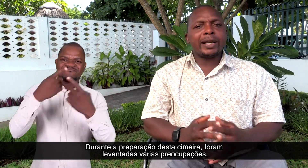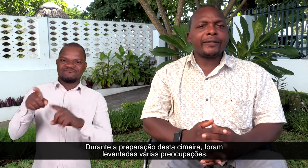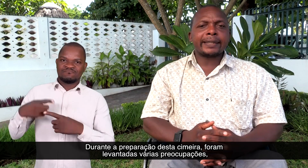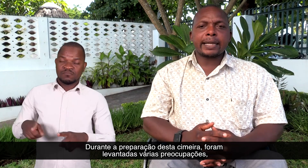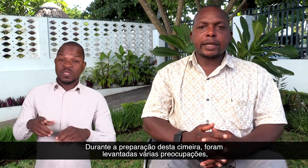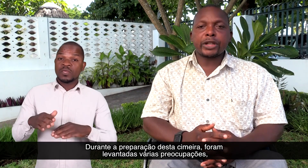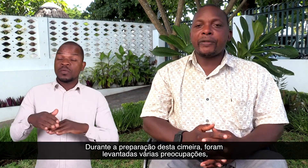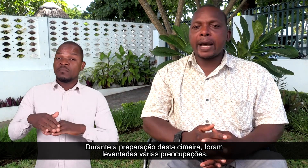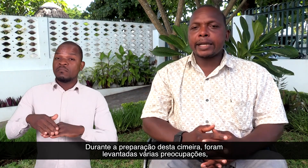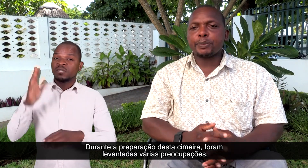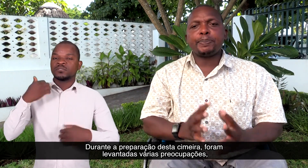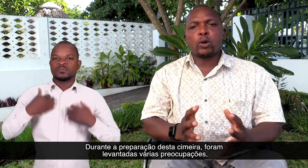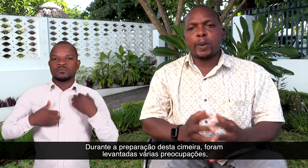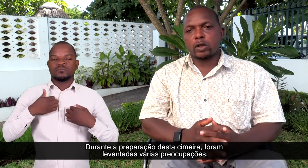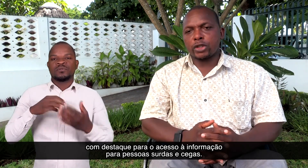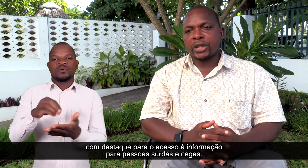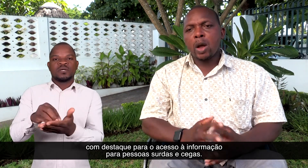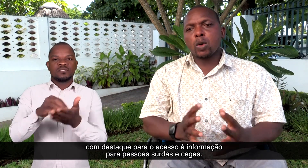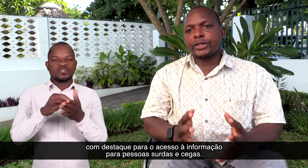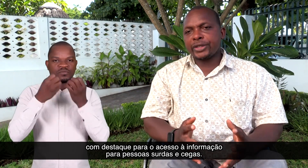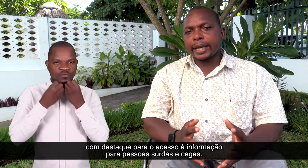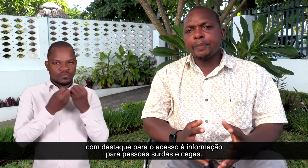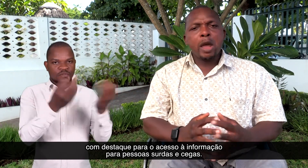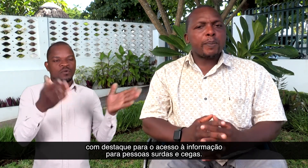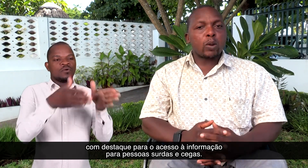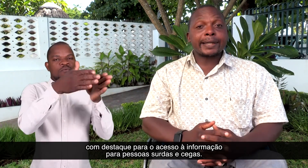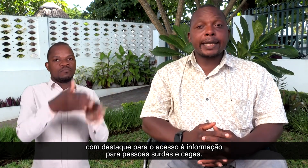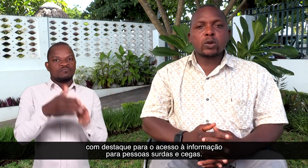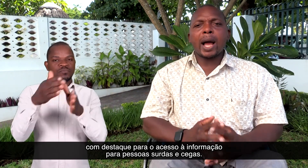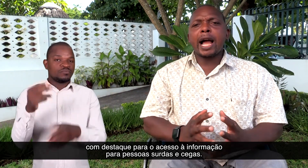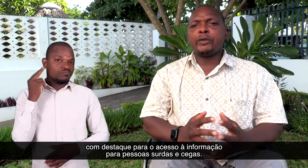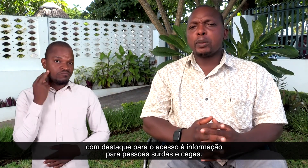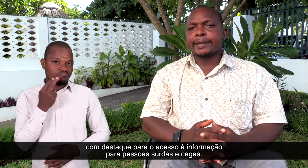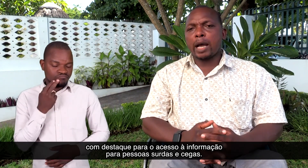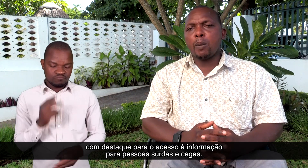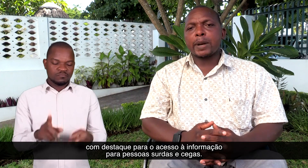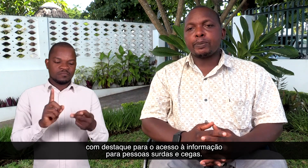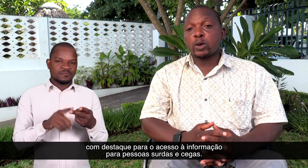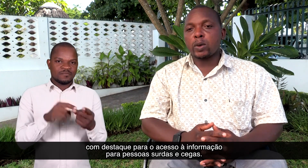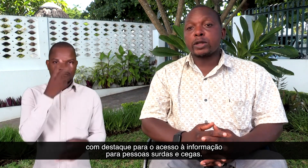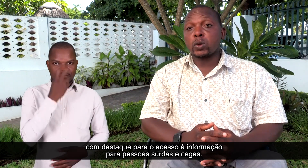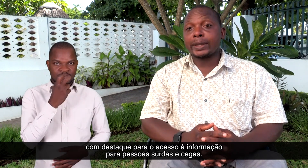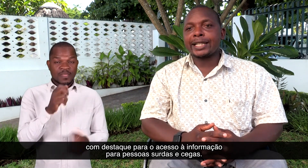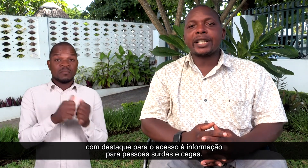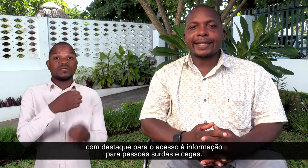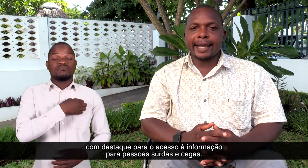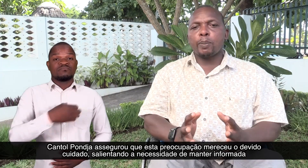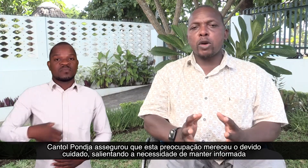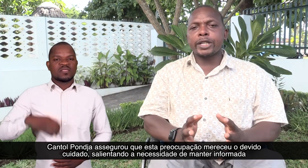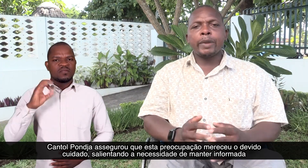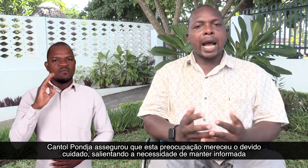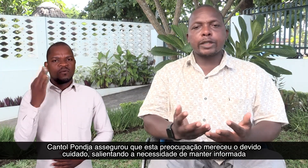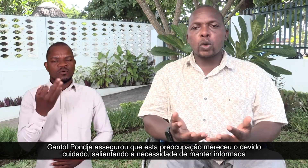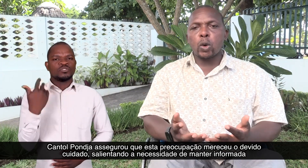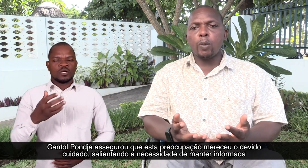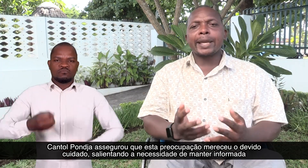foram levantadas várias preocupações, com destaque para o acesso à informação para as pessoas surdas e cegas.